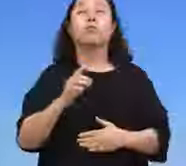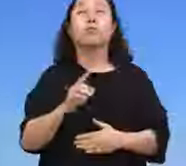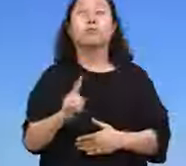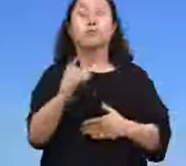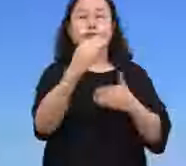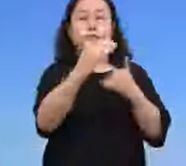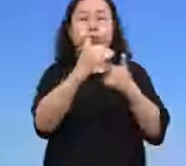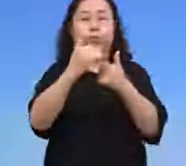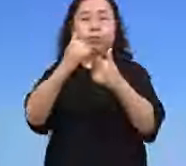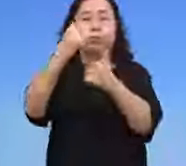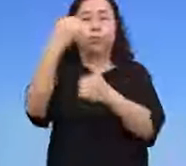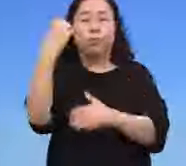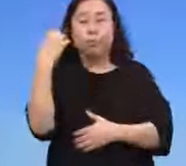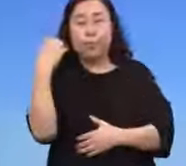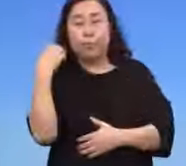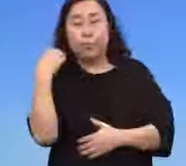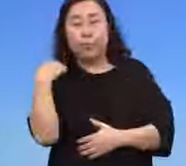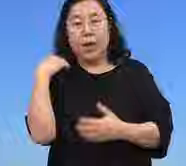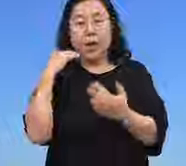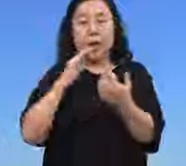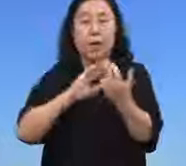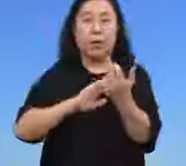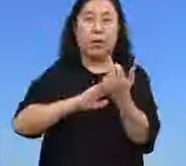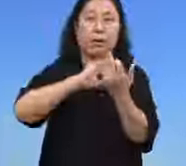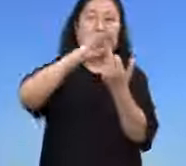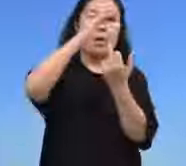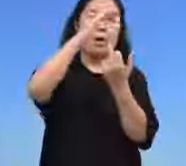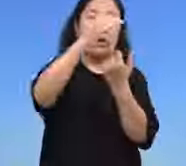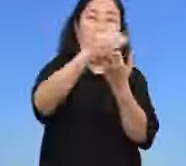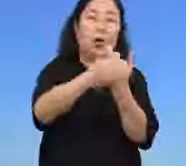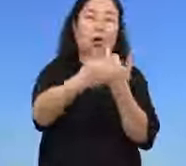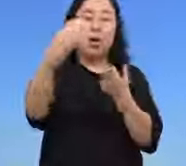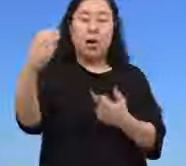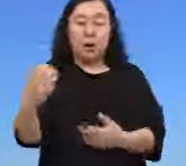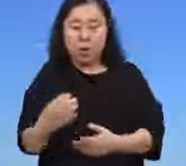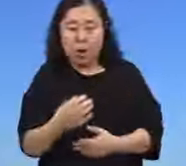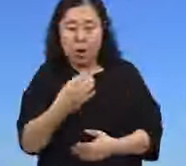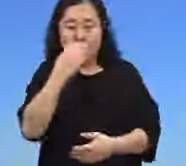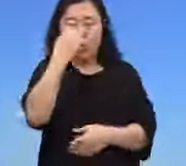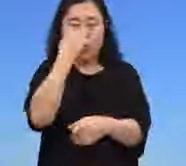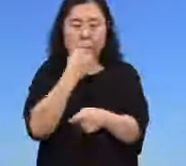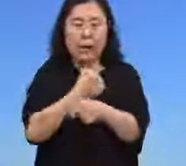이 소명의 언덕 거룩한 땅에서